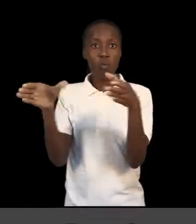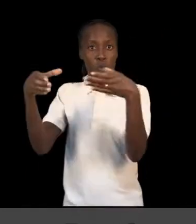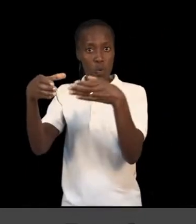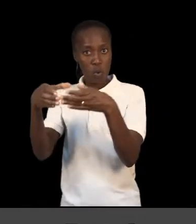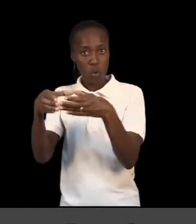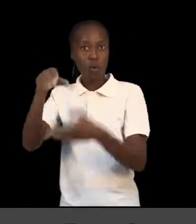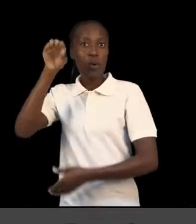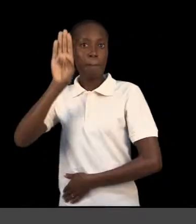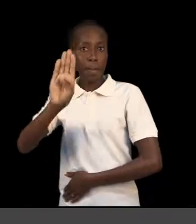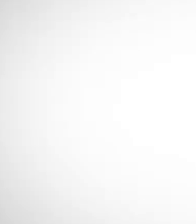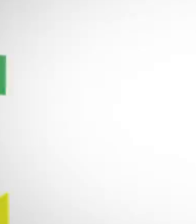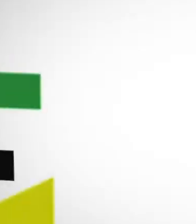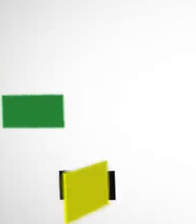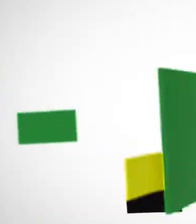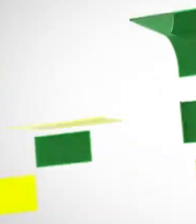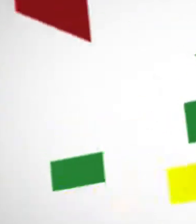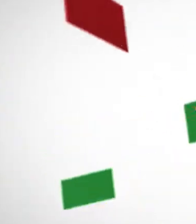do Grupo B.